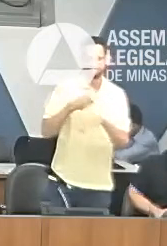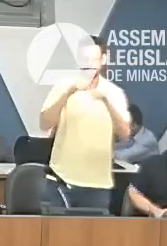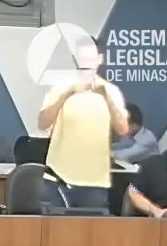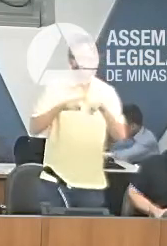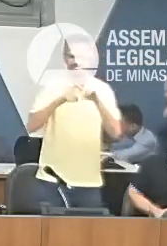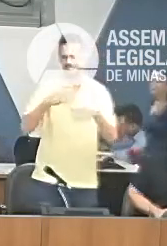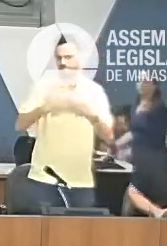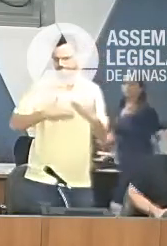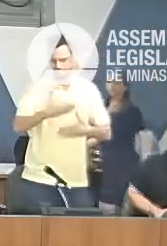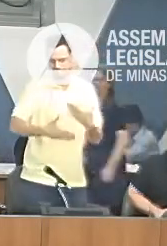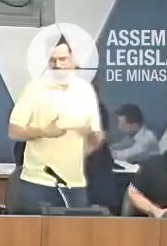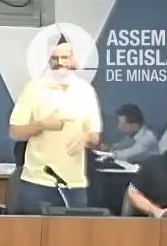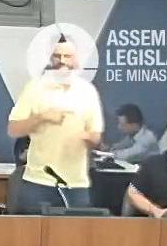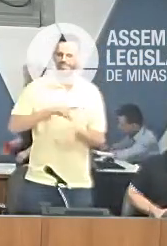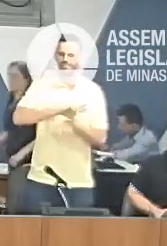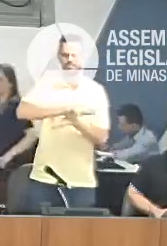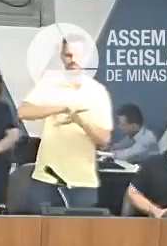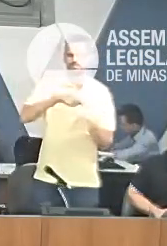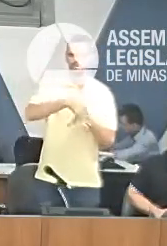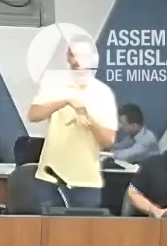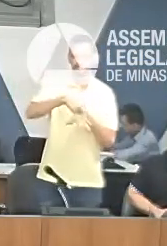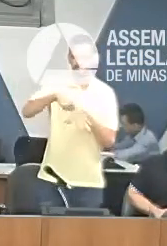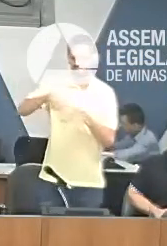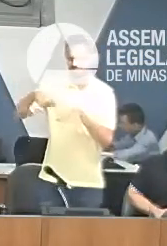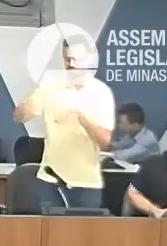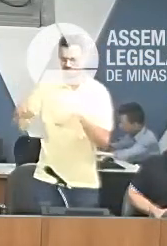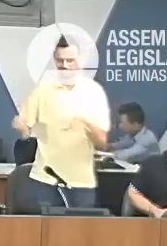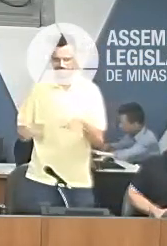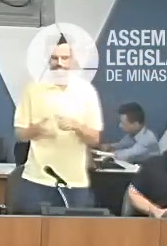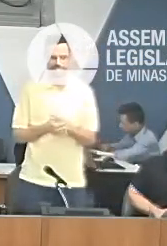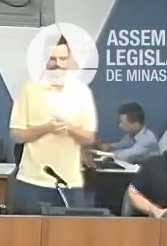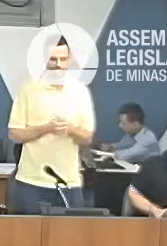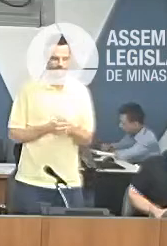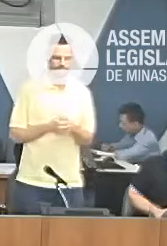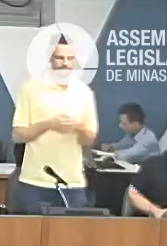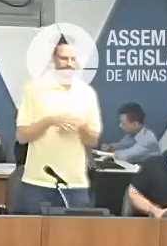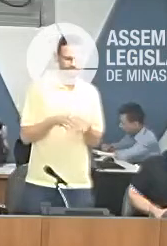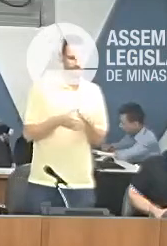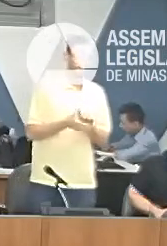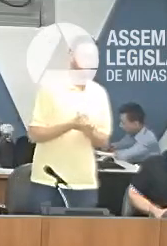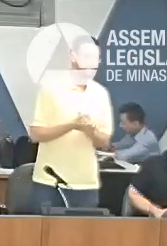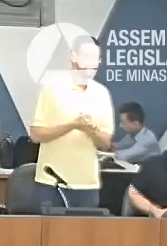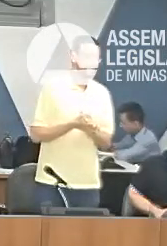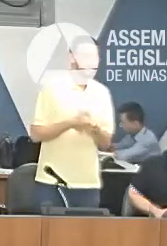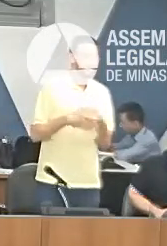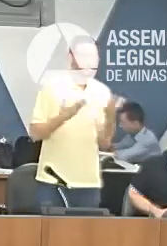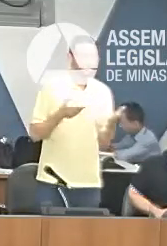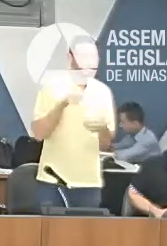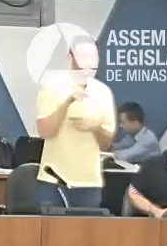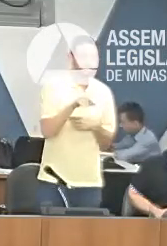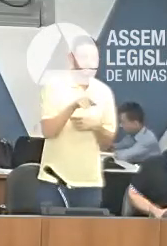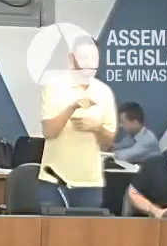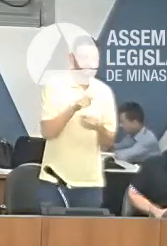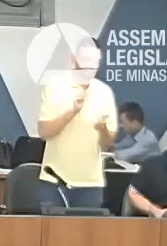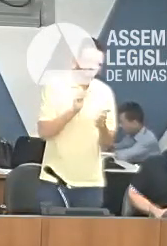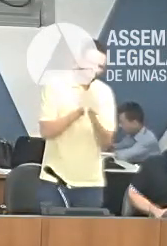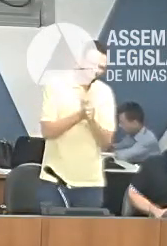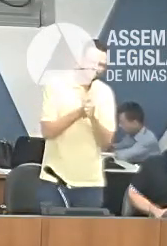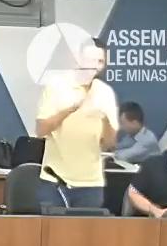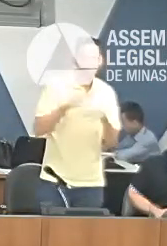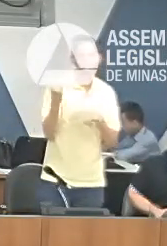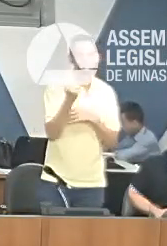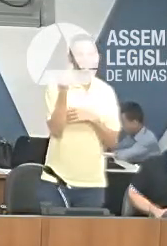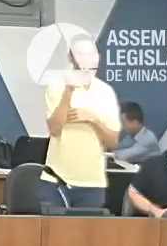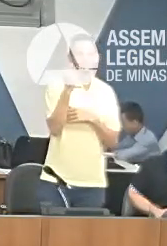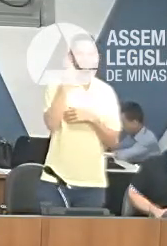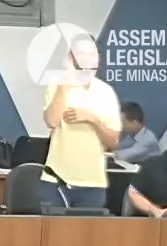não tem muita movimentação de surdos mas tem outros que têm é tem campeonatos e com várias modalidades